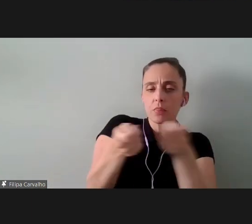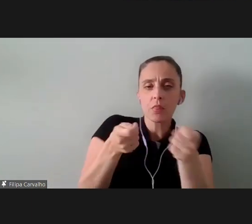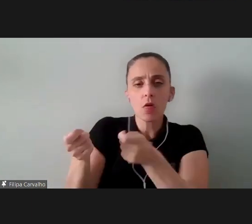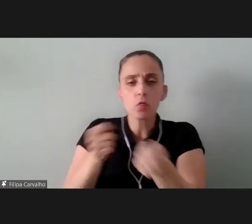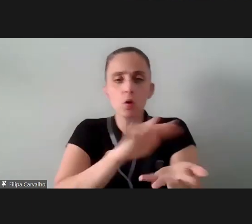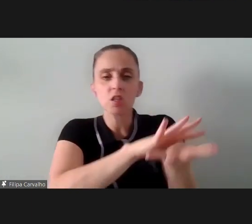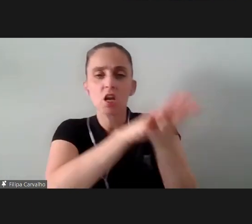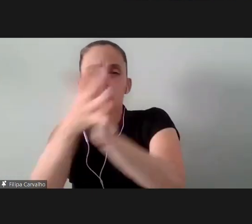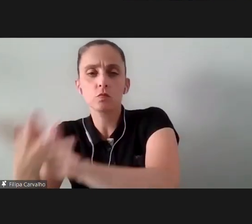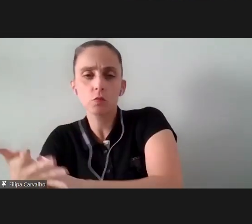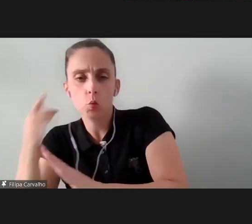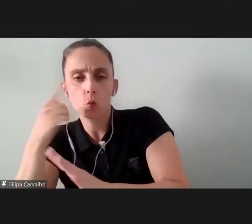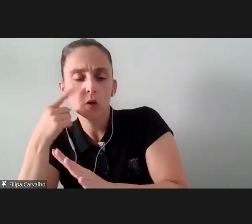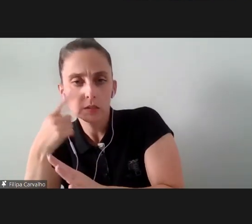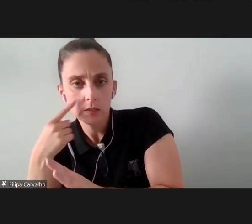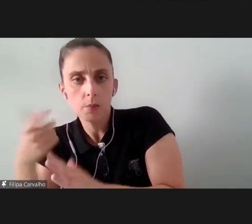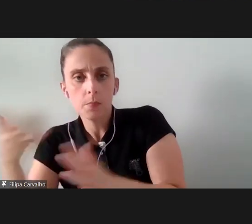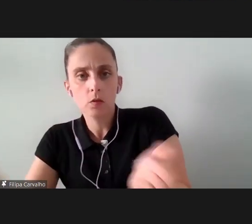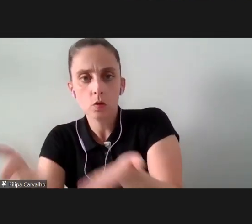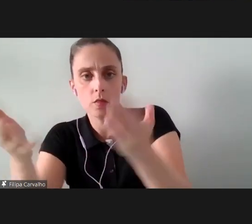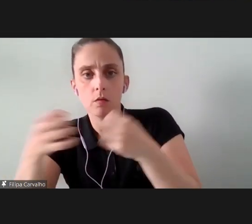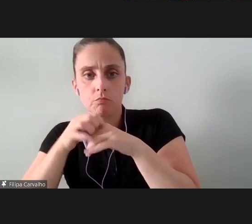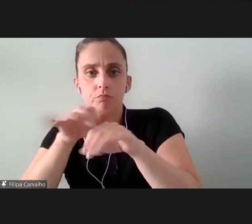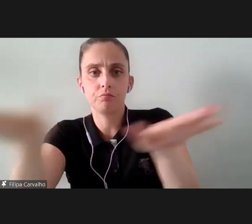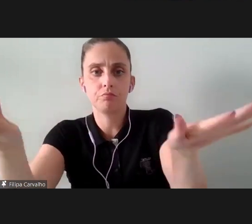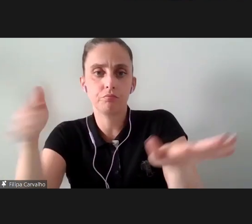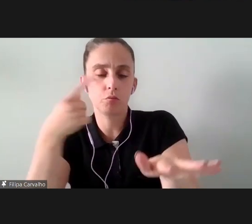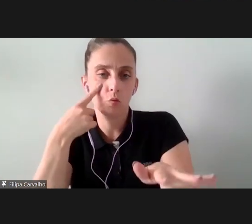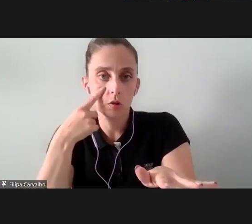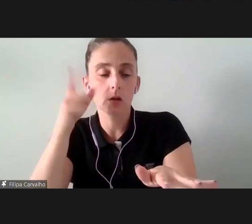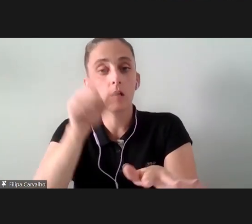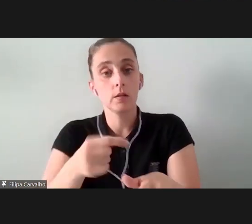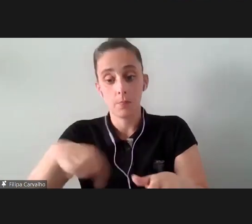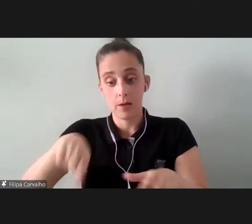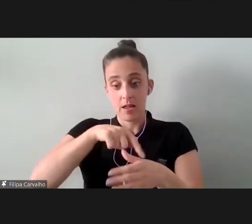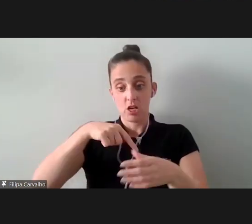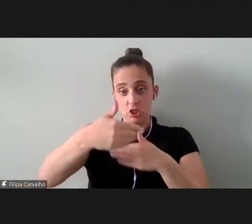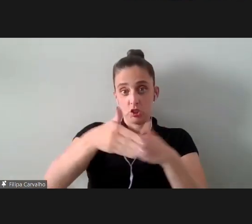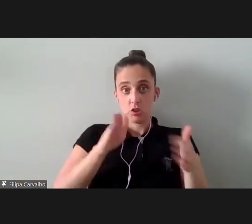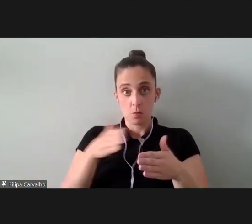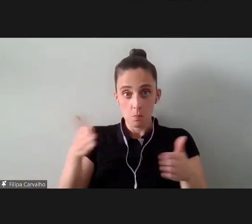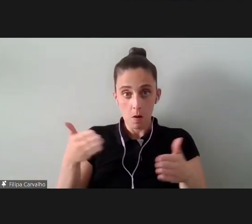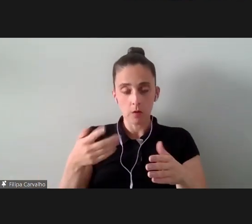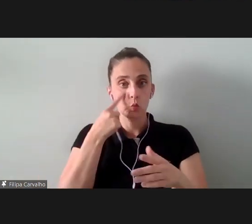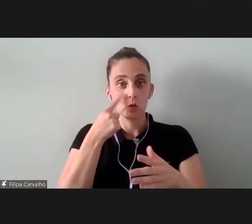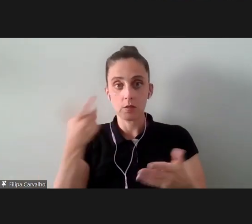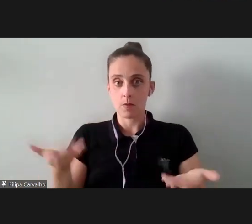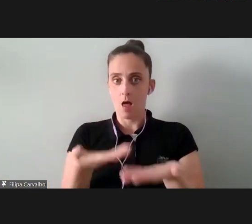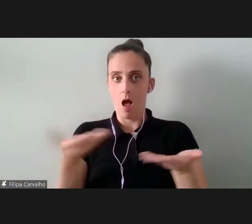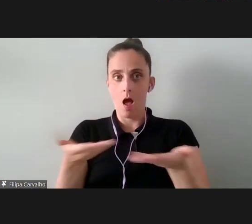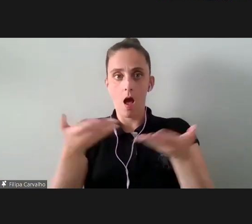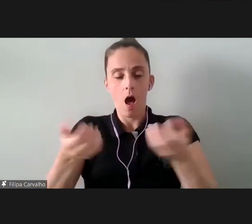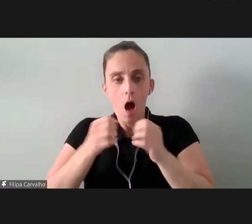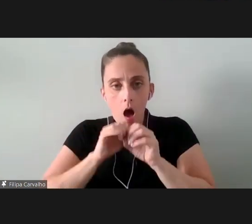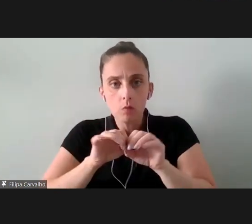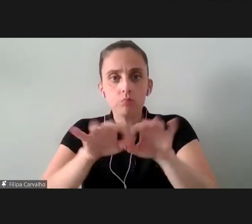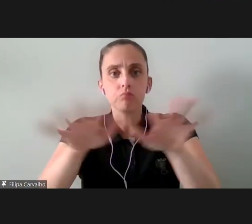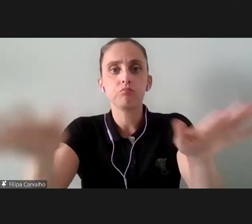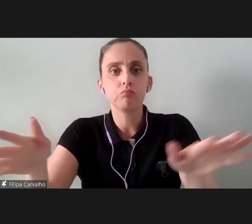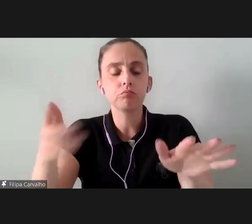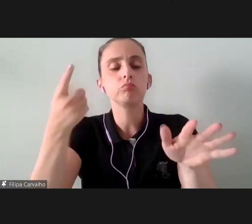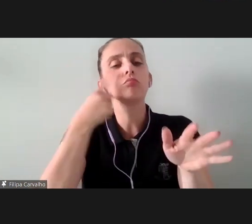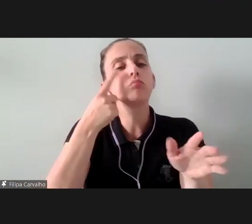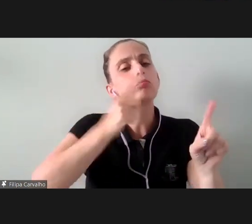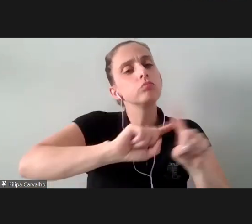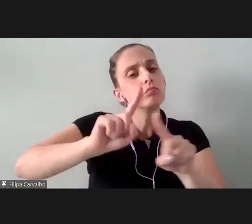conhecimento, um espaço gerador de conhecimento que sinerge os vários tipos de saber que